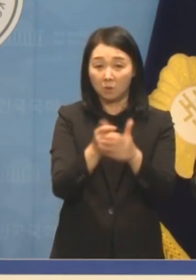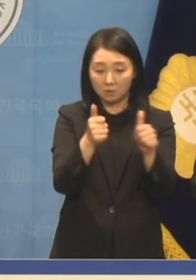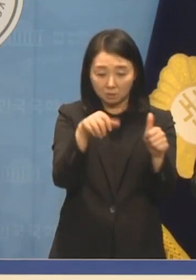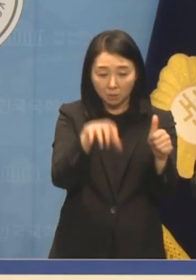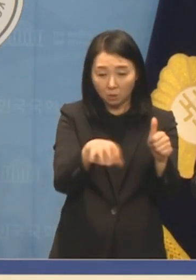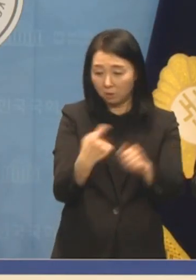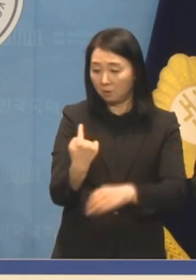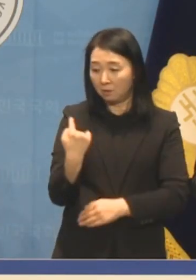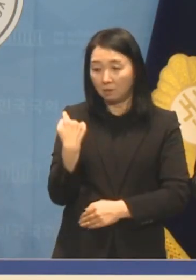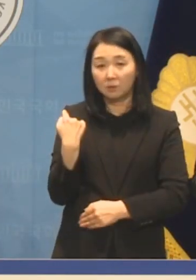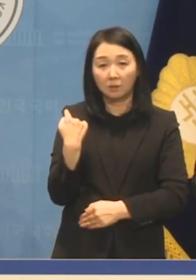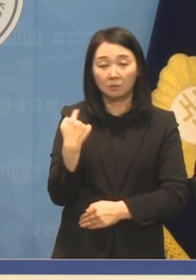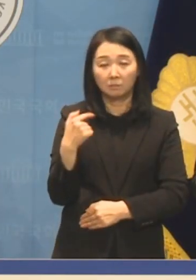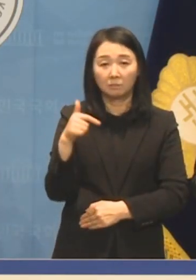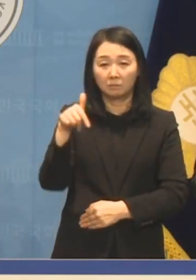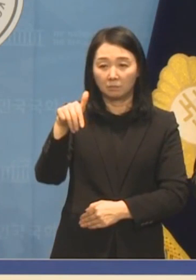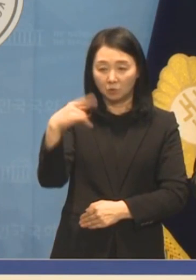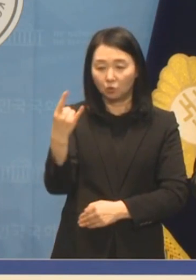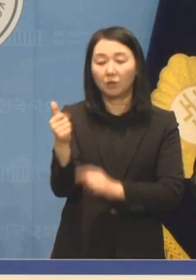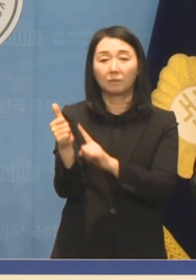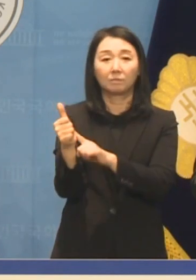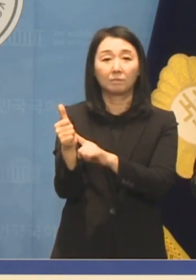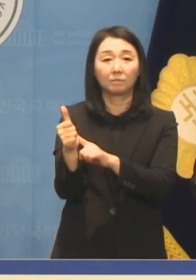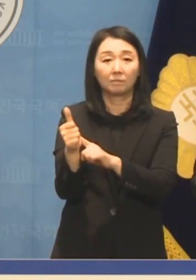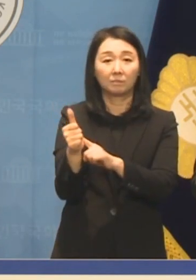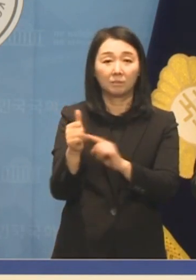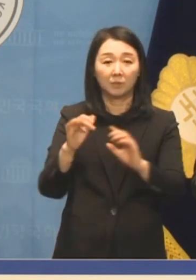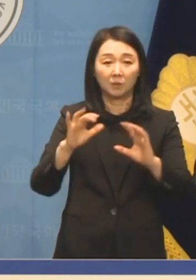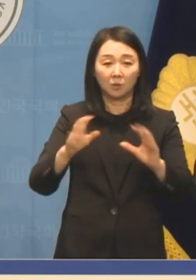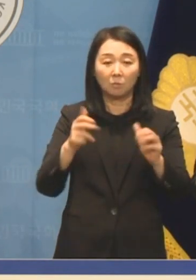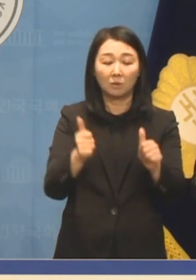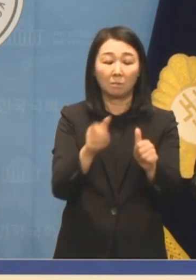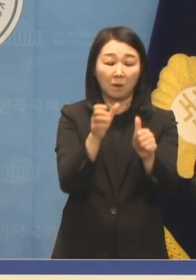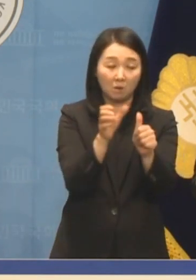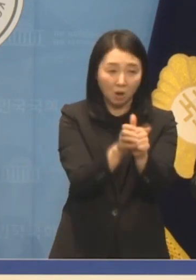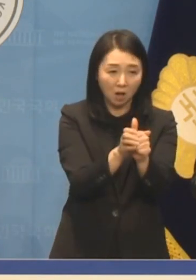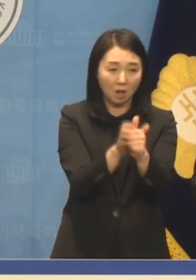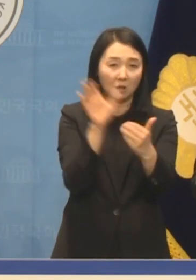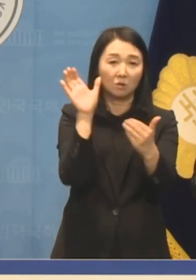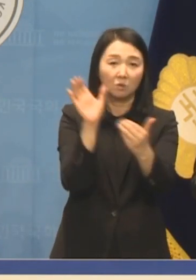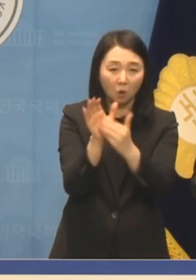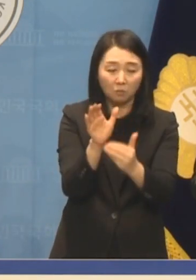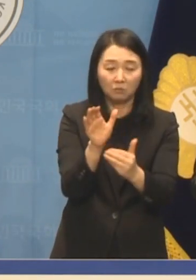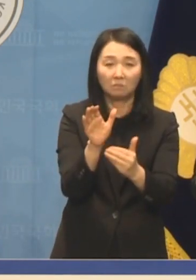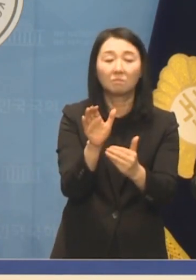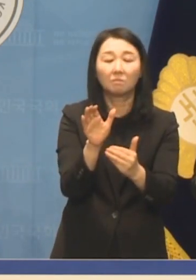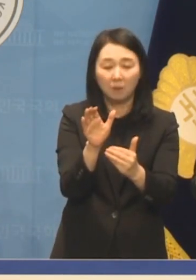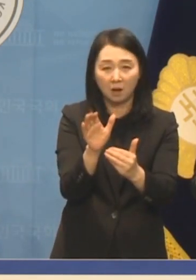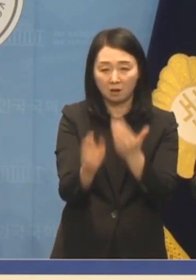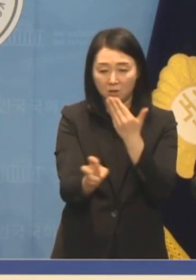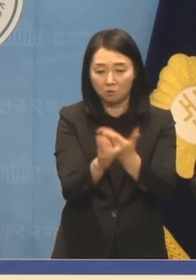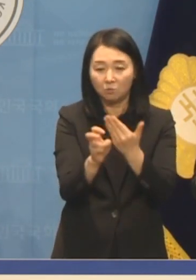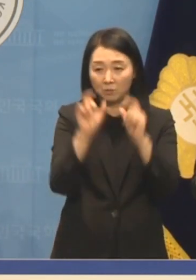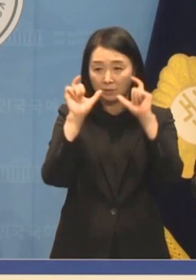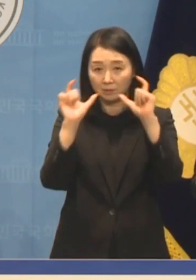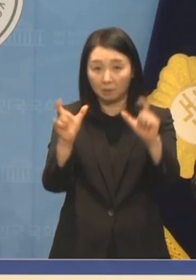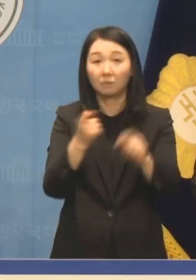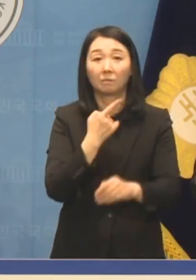헌법재판소가 어제 최 대행의 헌법재판관 임명 거부가 위헌, 위법이라고 선언했습니다.